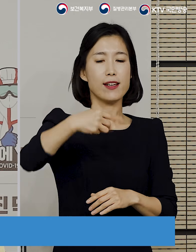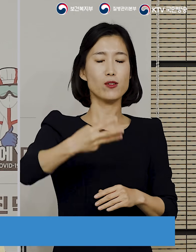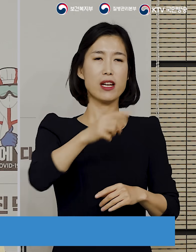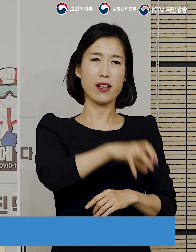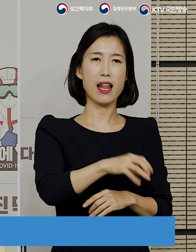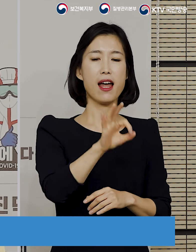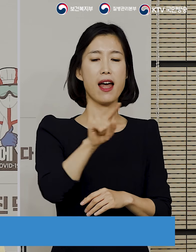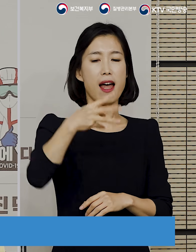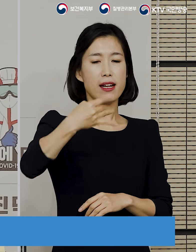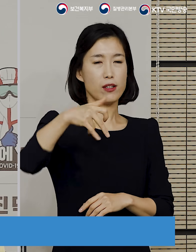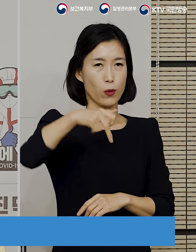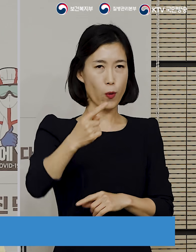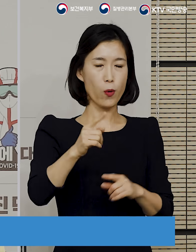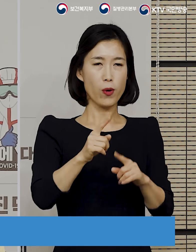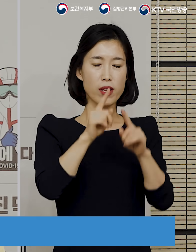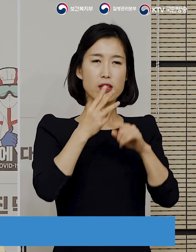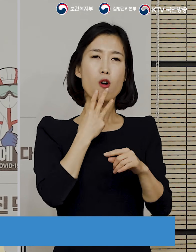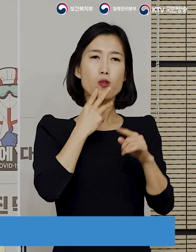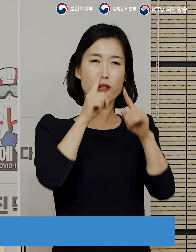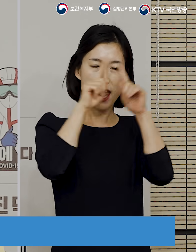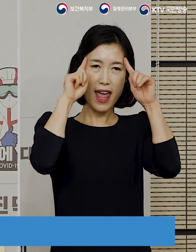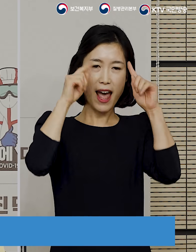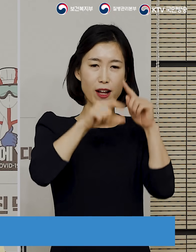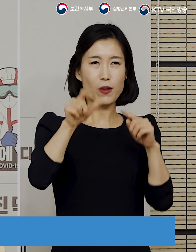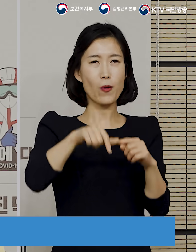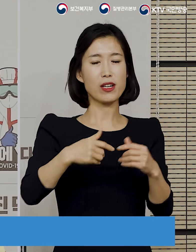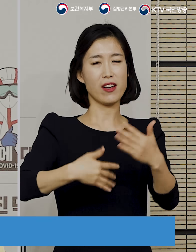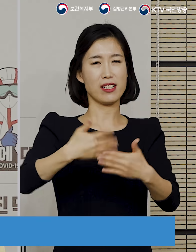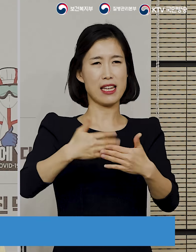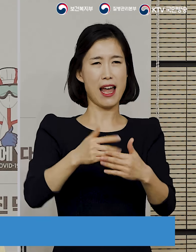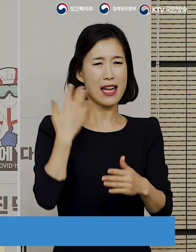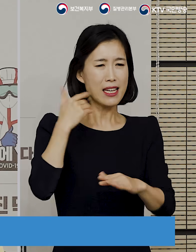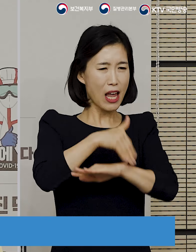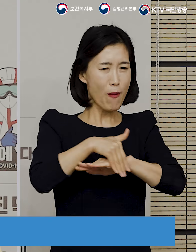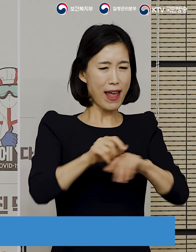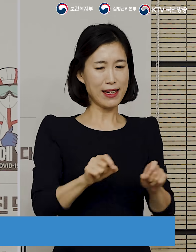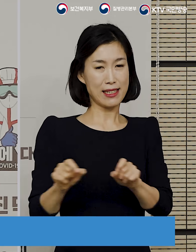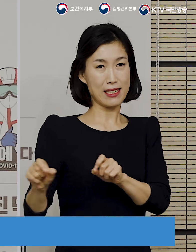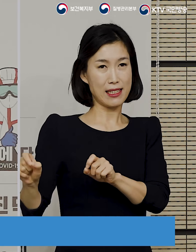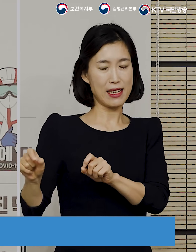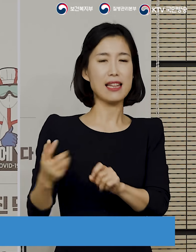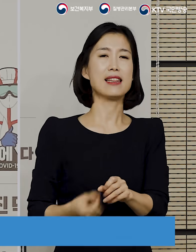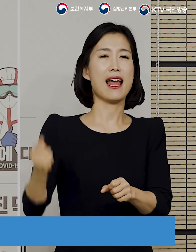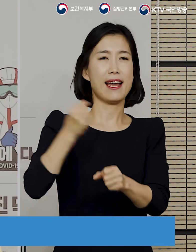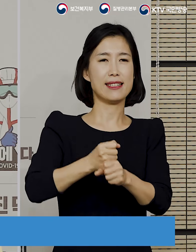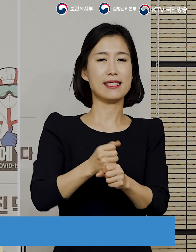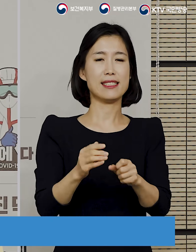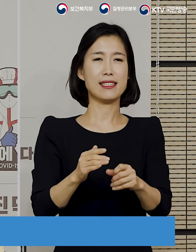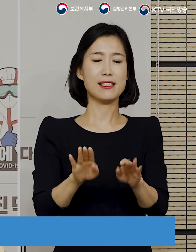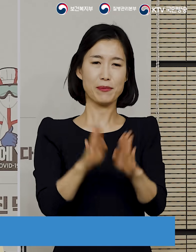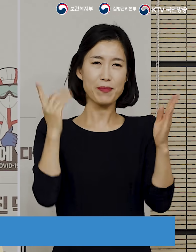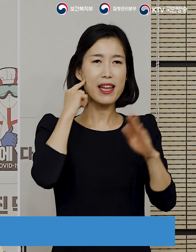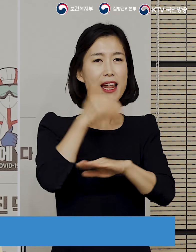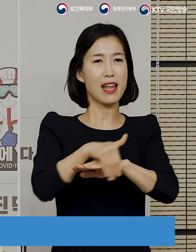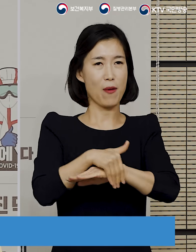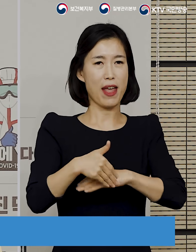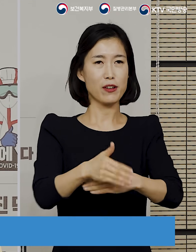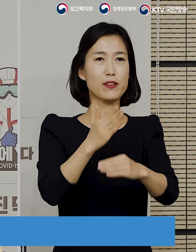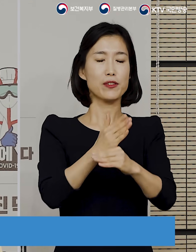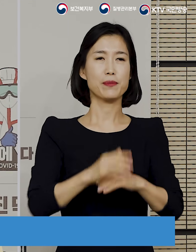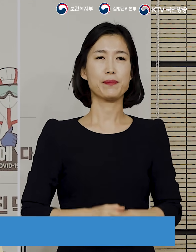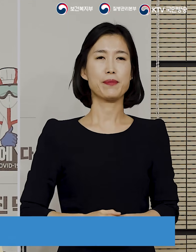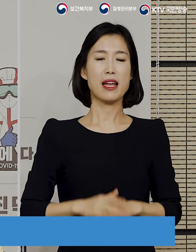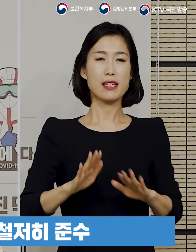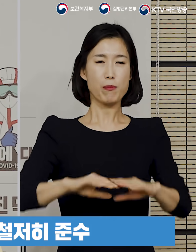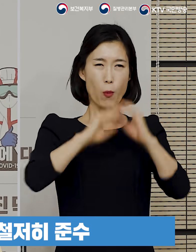예술의 전당과 아르코, 대학로 예술극장은 그간 연기했던 기획 공연도 다시 추진할